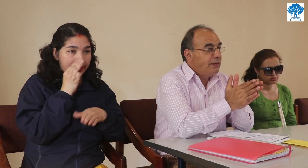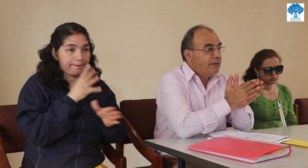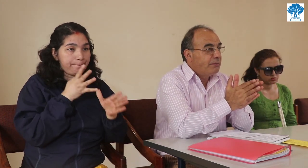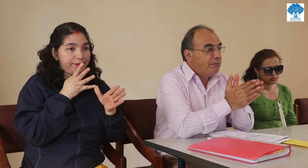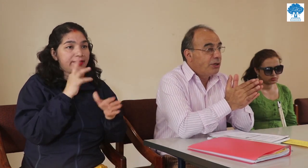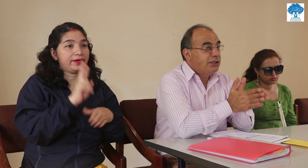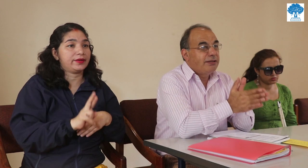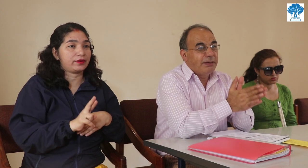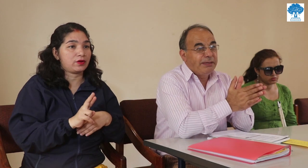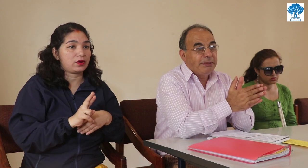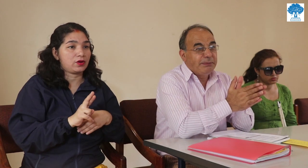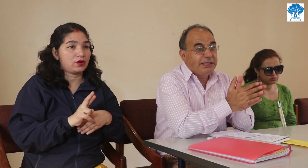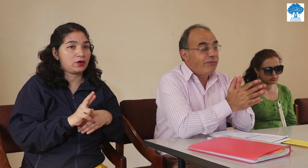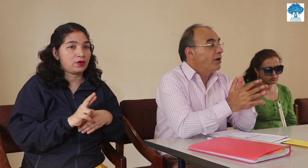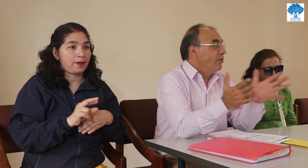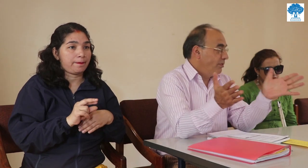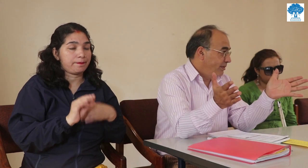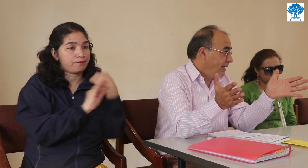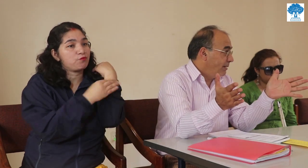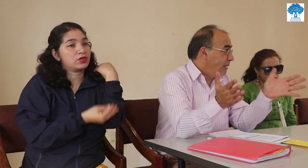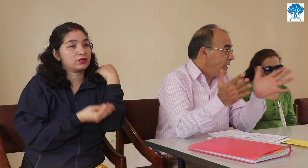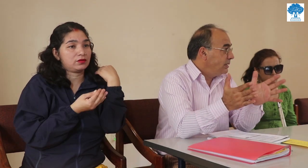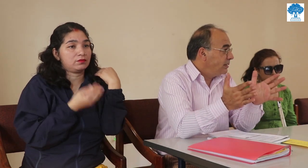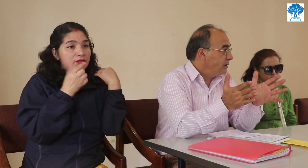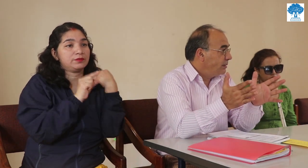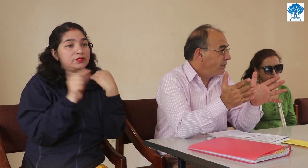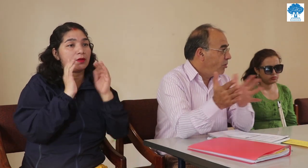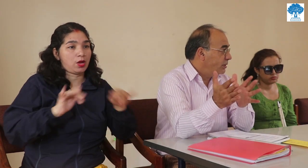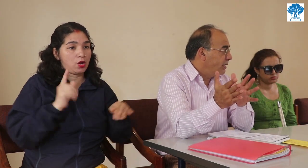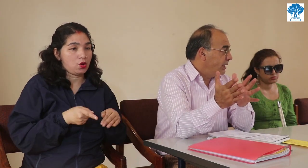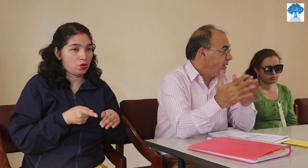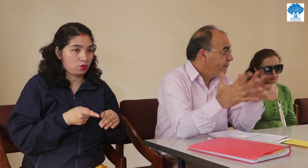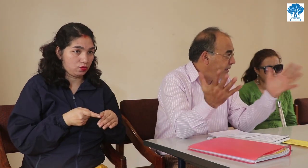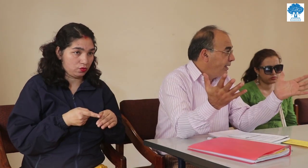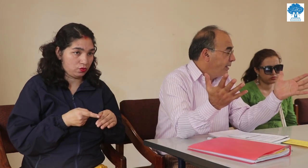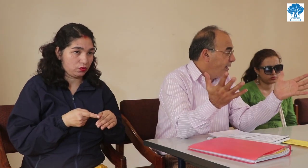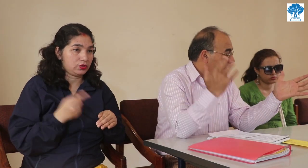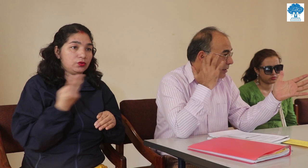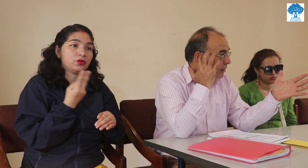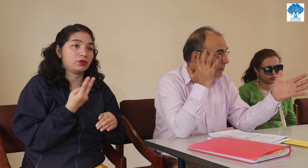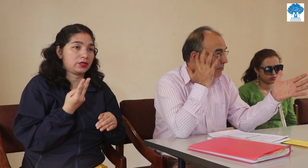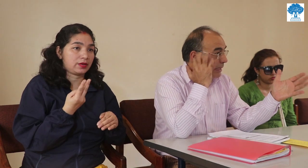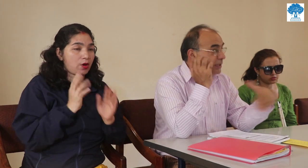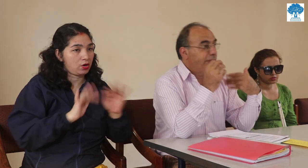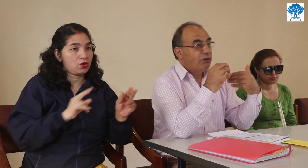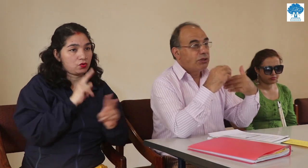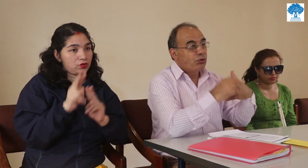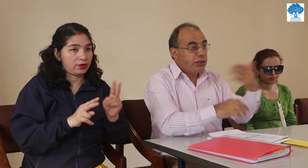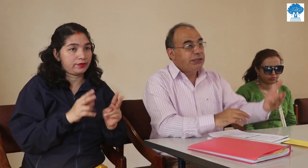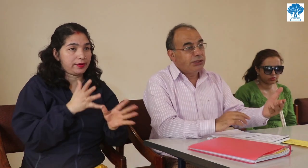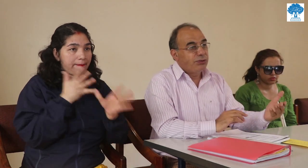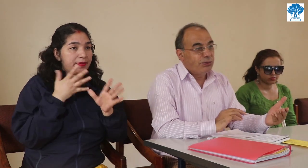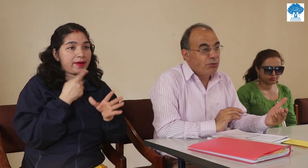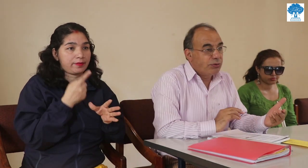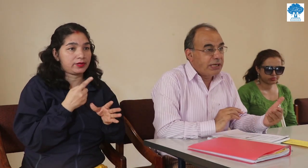र प्रजनन भन्ने विषय फरक हो. म्यारिज र रिप्रोडक्सन इज डिफ्रेन्ट थिङ. र म्यारिज भनेको एउटा